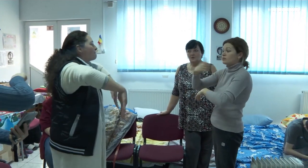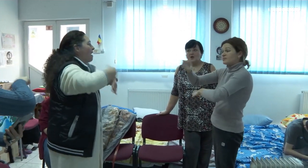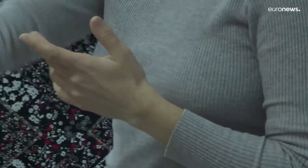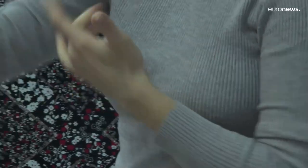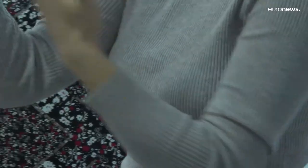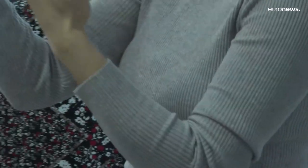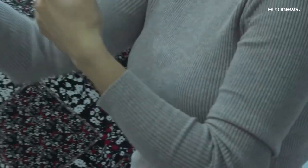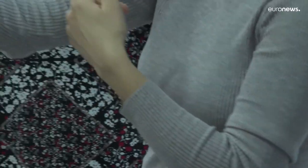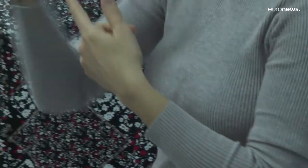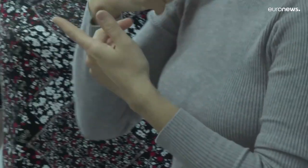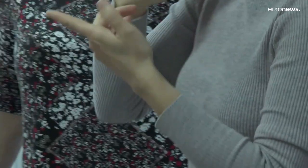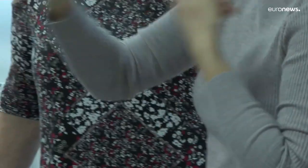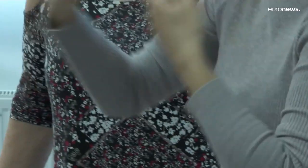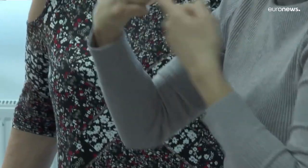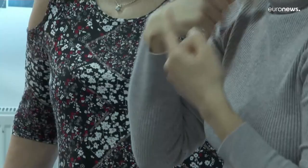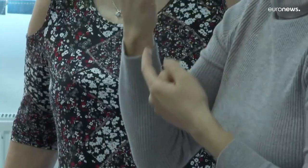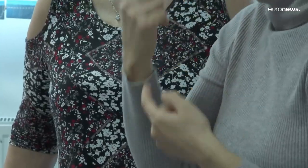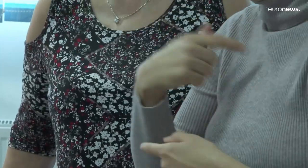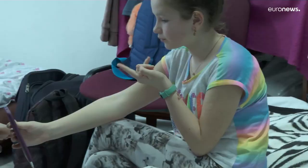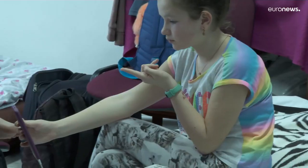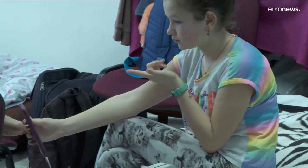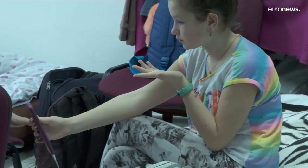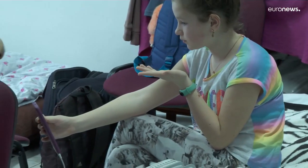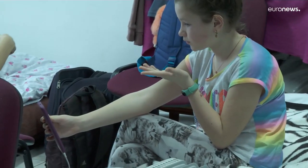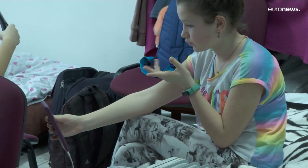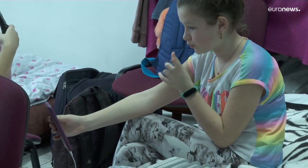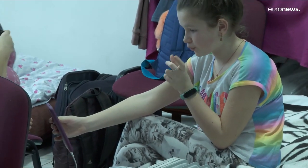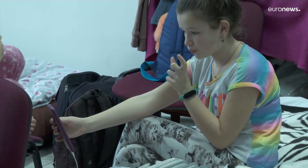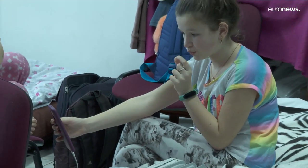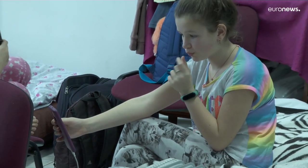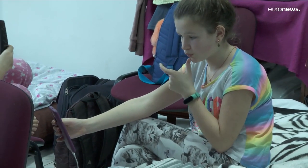pero la comunicación no es fácil entre dos alfabetos, uno cirílico y otro latino.